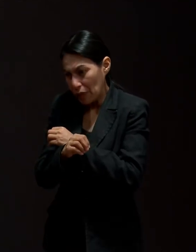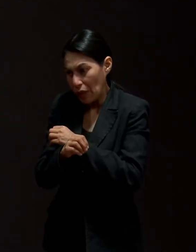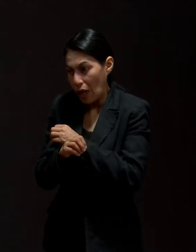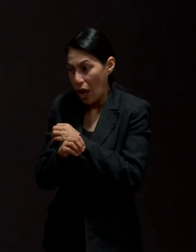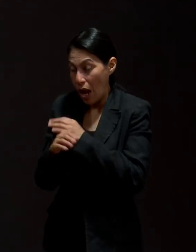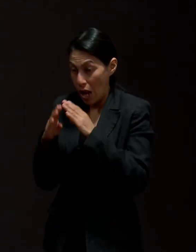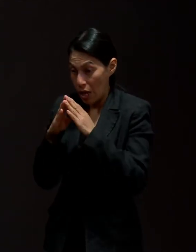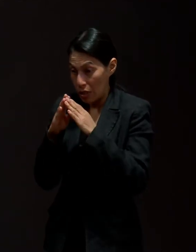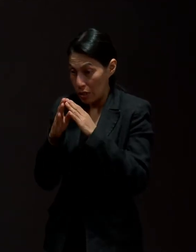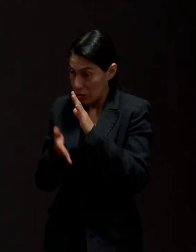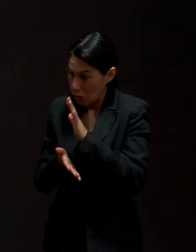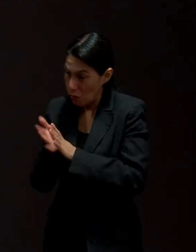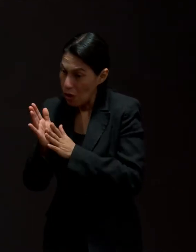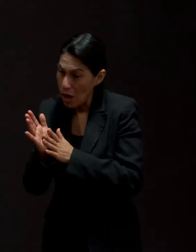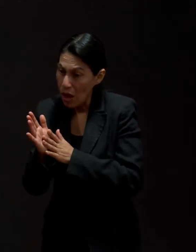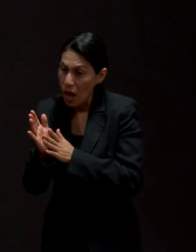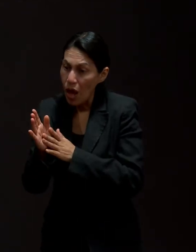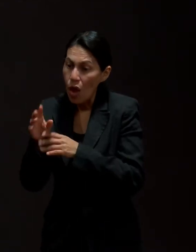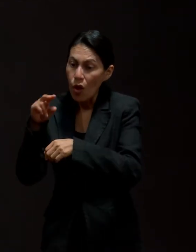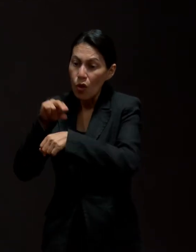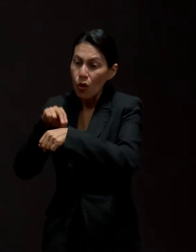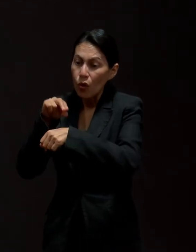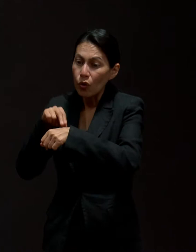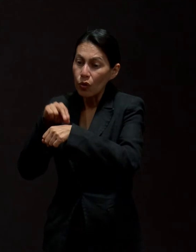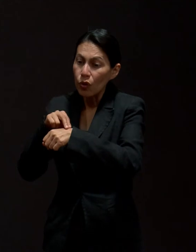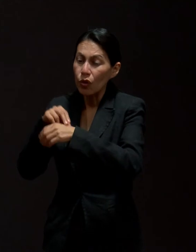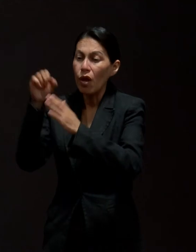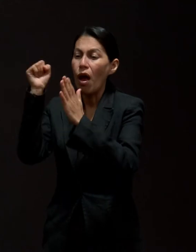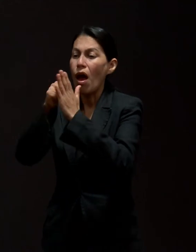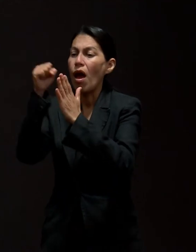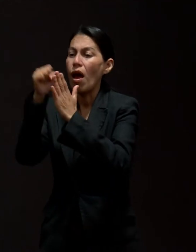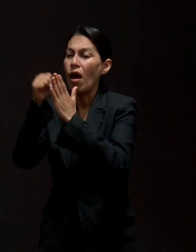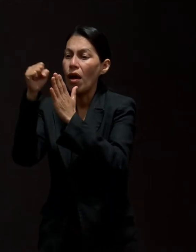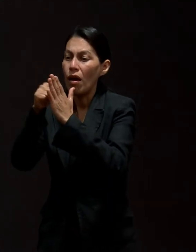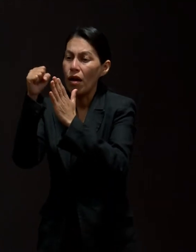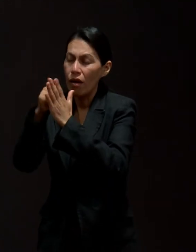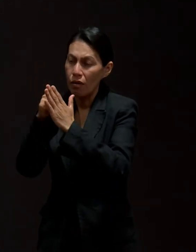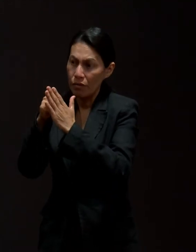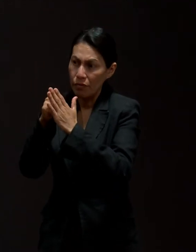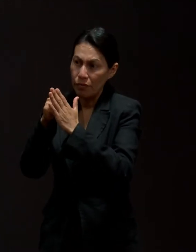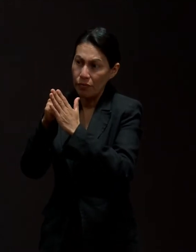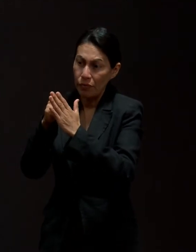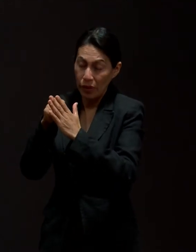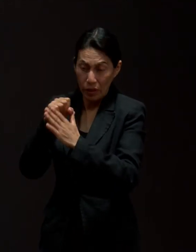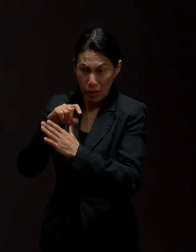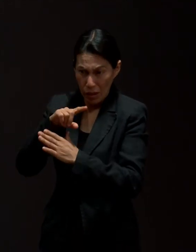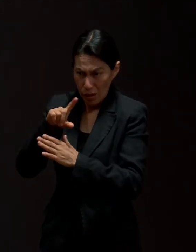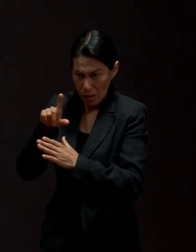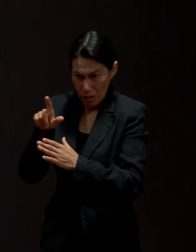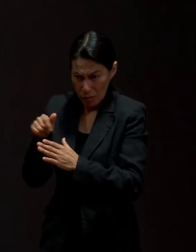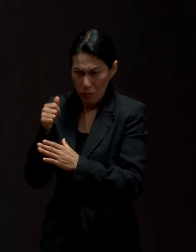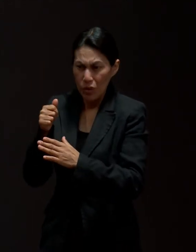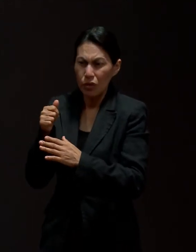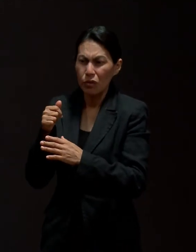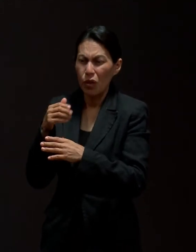y me llevó a tocarle las puertas a un médico. Y a partir de allí,